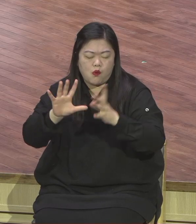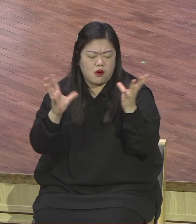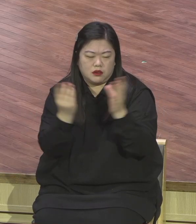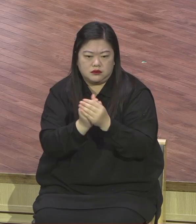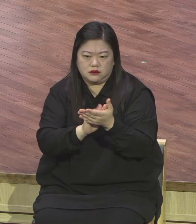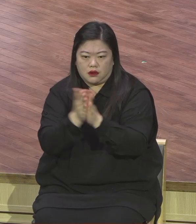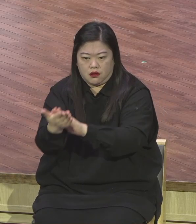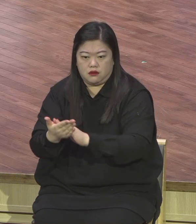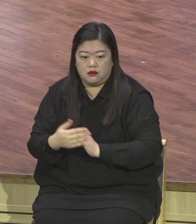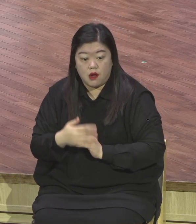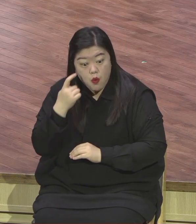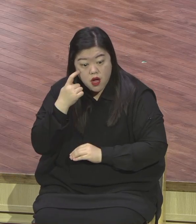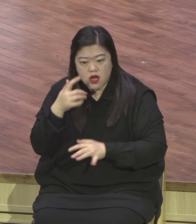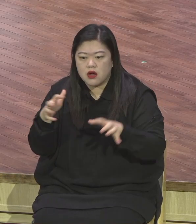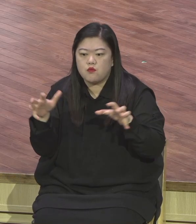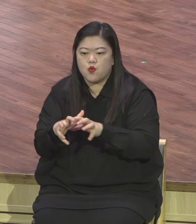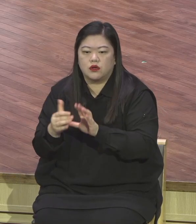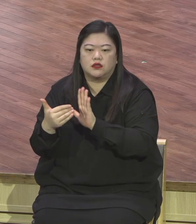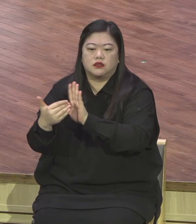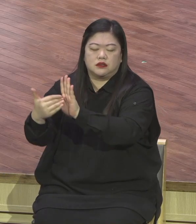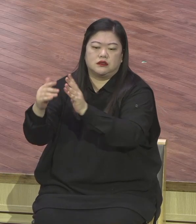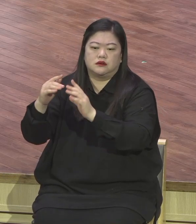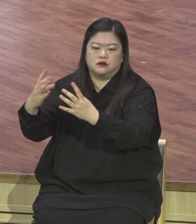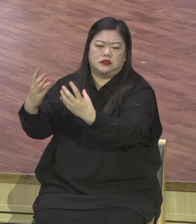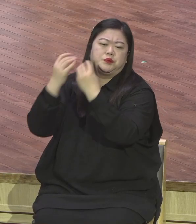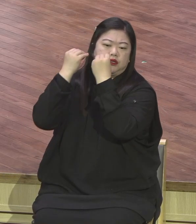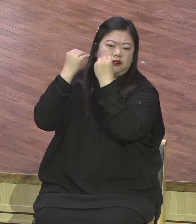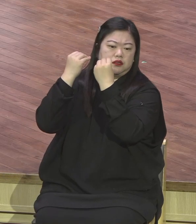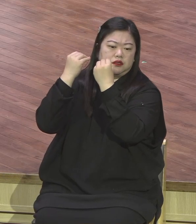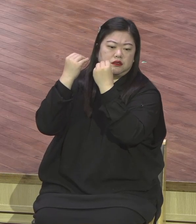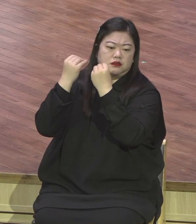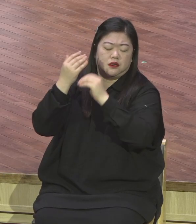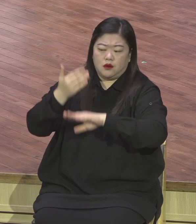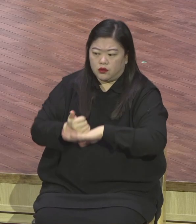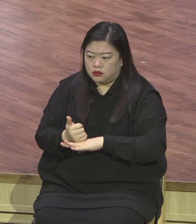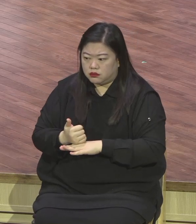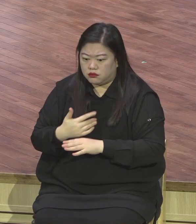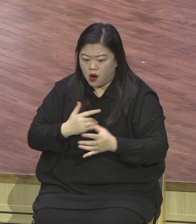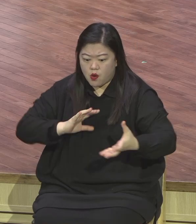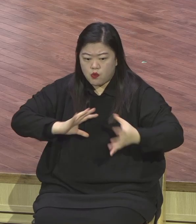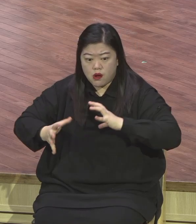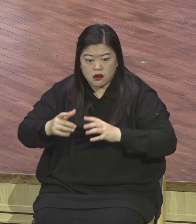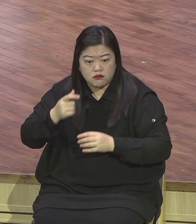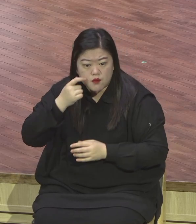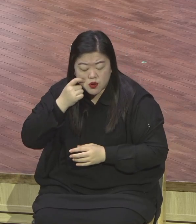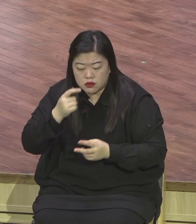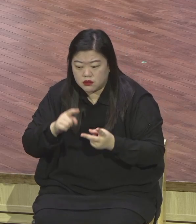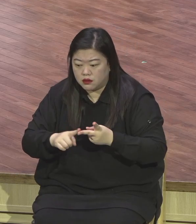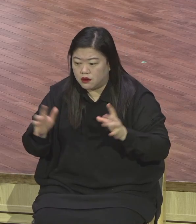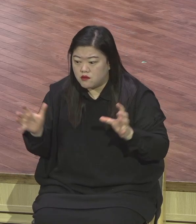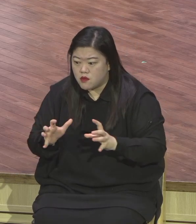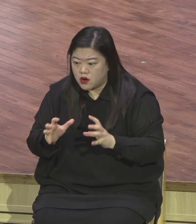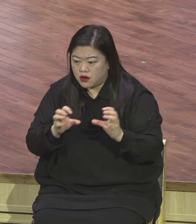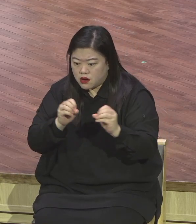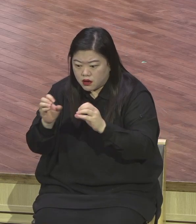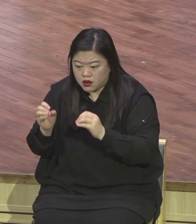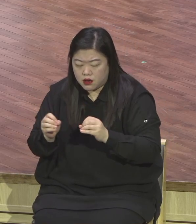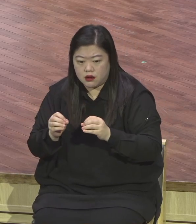일단 모이지를 못하니까 모이지를 못하니까 어떻게 무슨 회의를 합니까 할 수가 없잖아요.